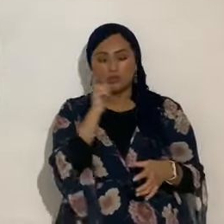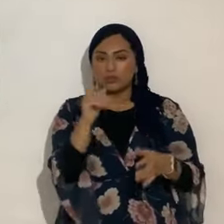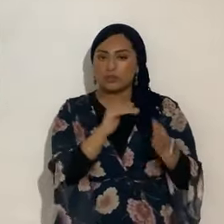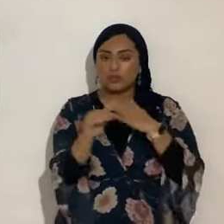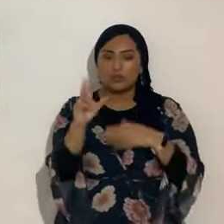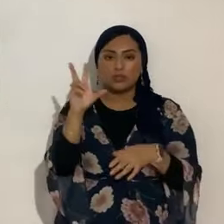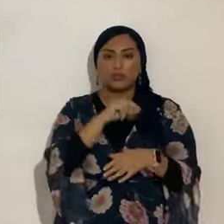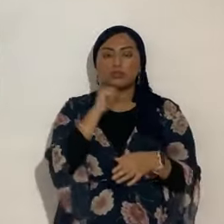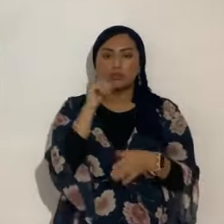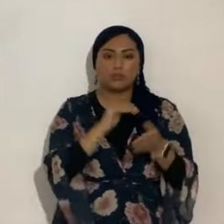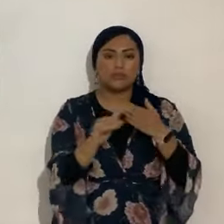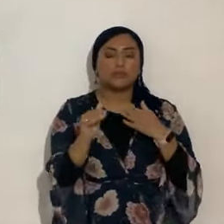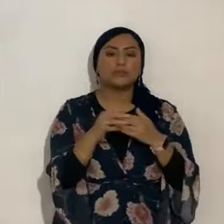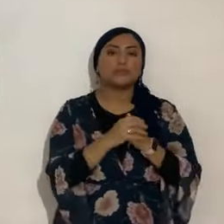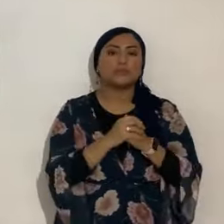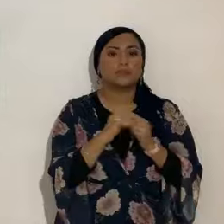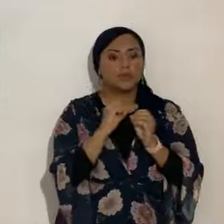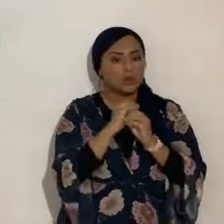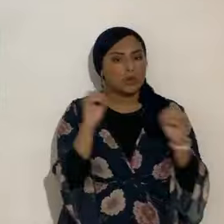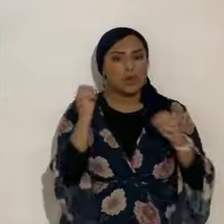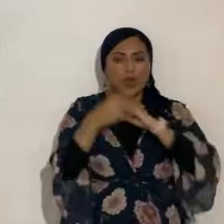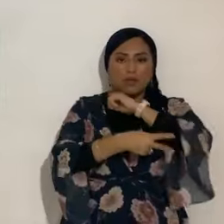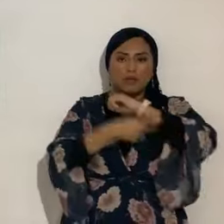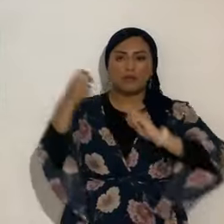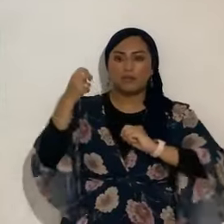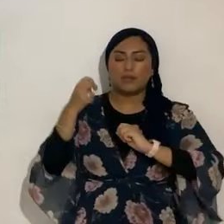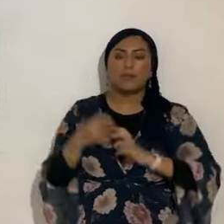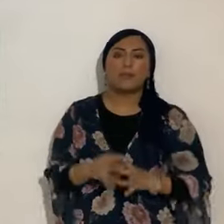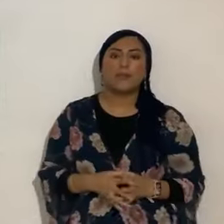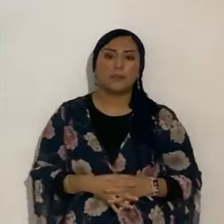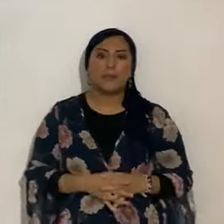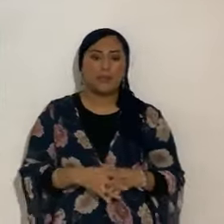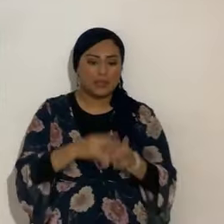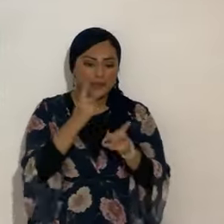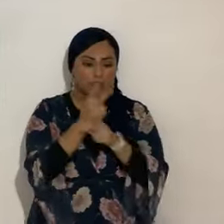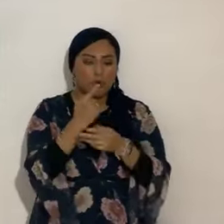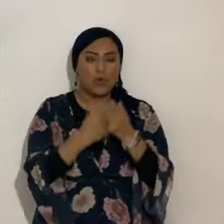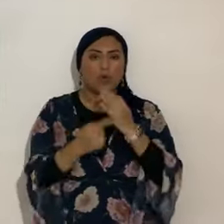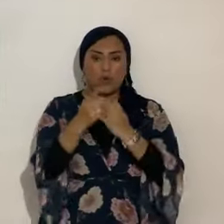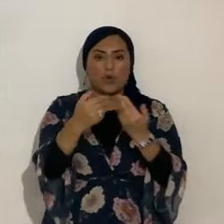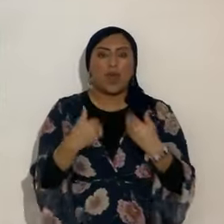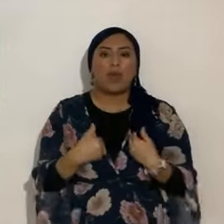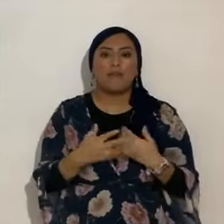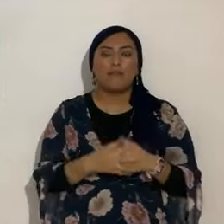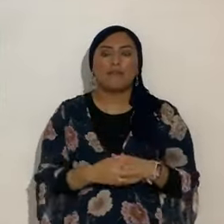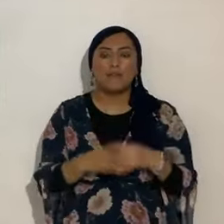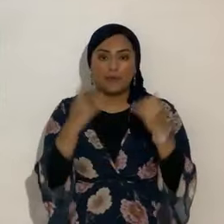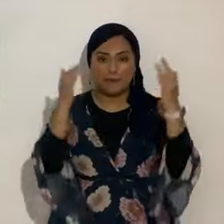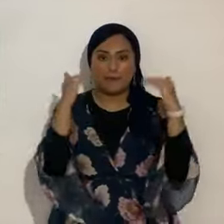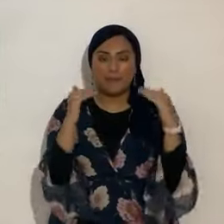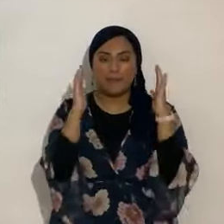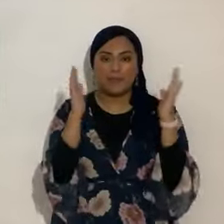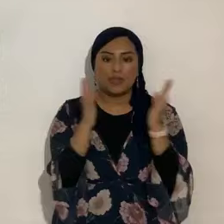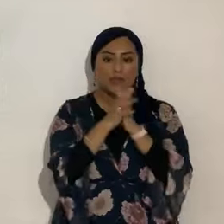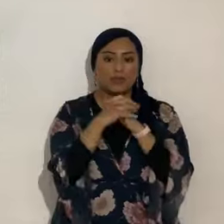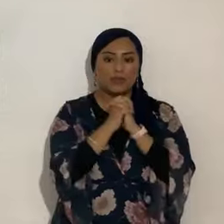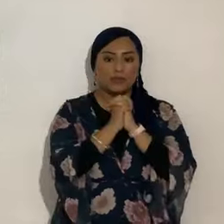no te dejes, aleluya. Que nadie tome tu corona. Retén lo que tienes. Ahora escuchen muy bien.